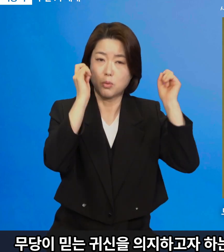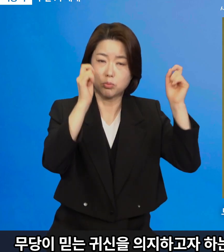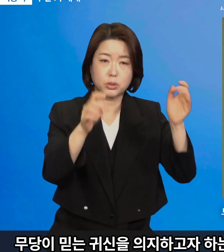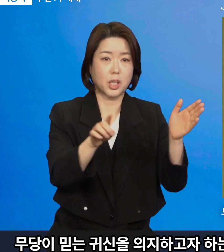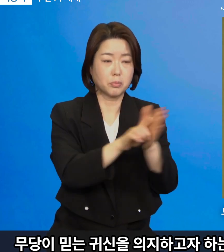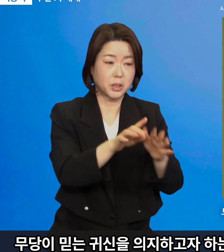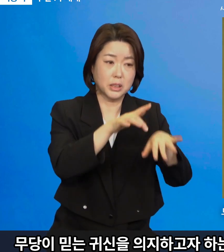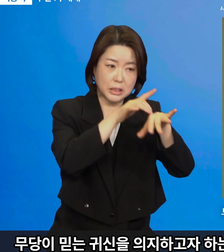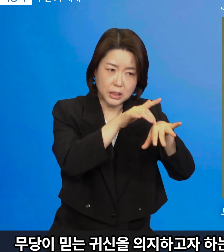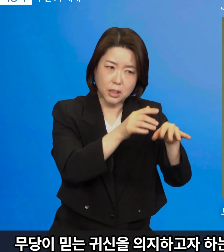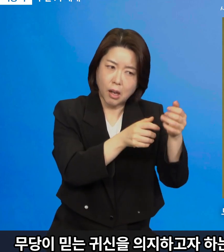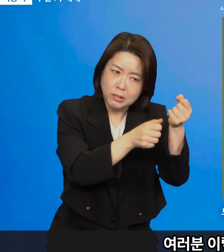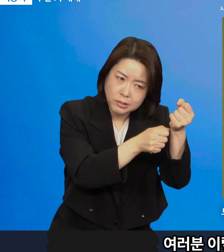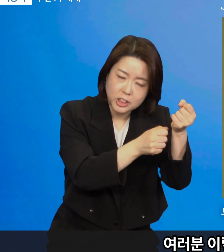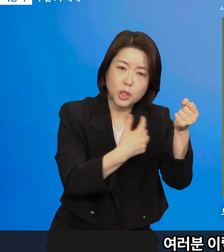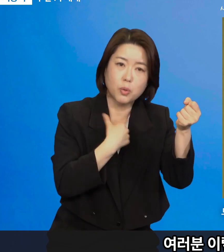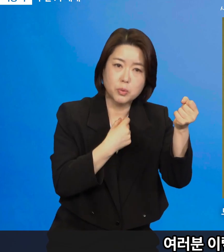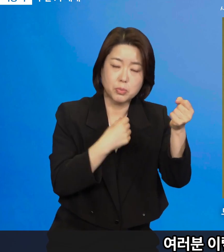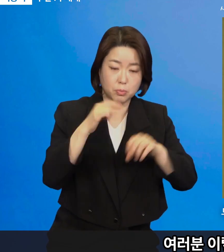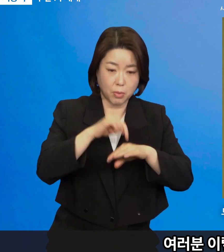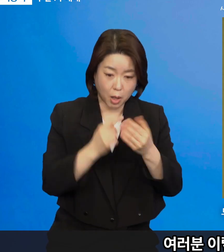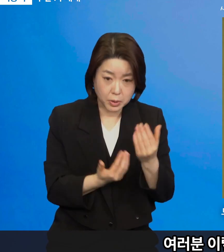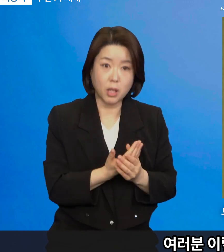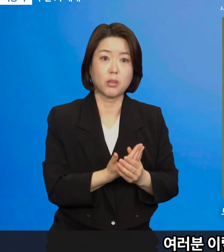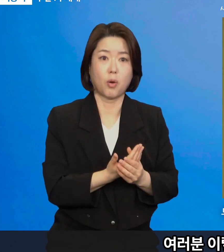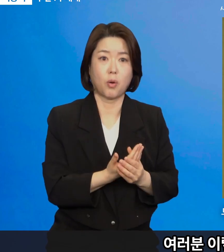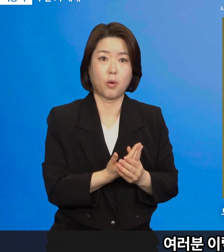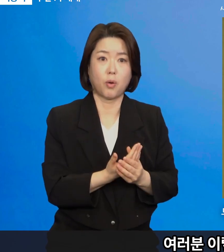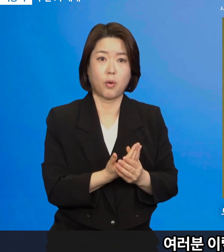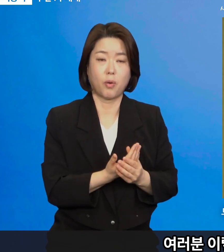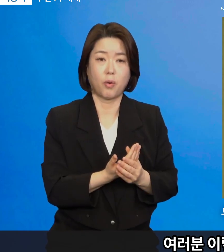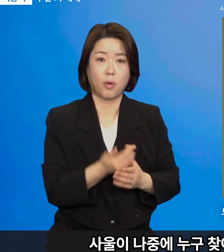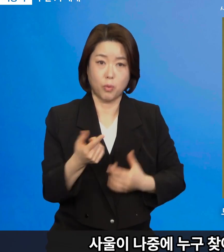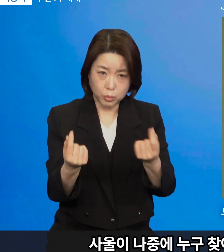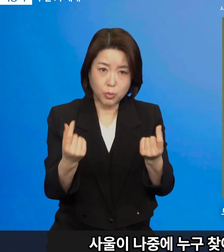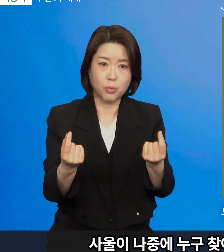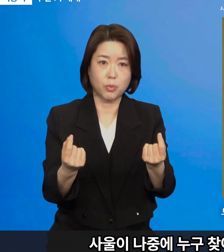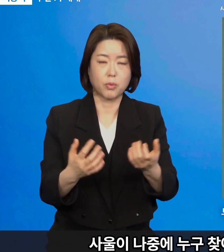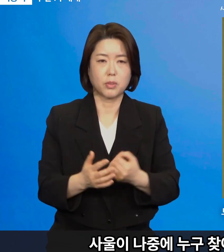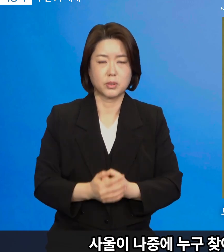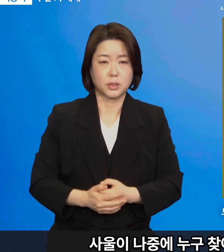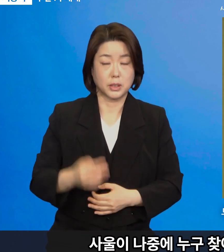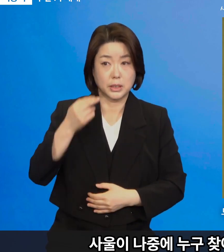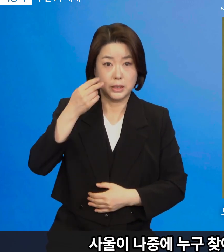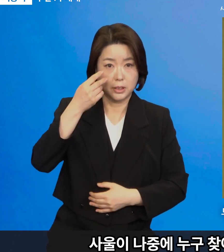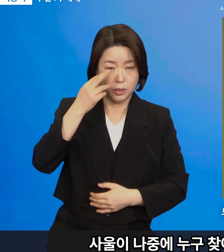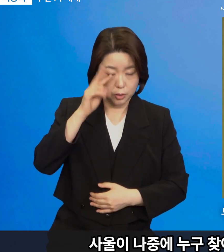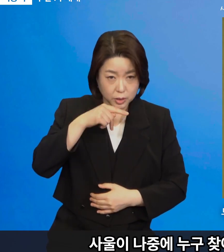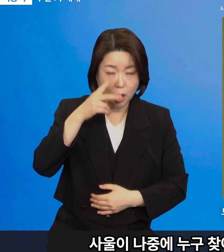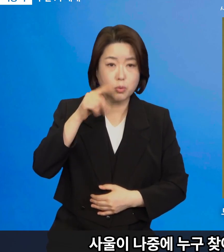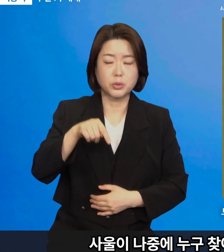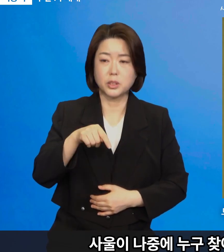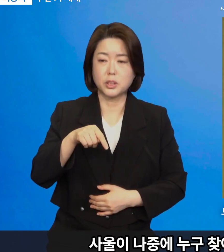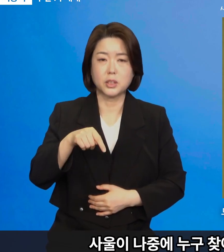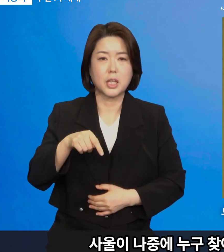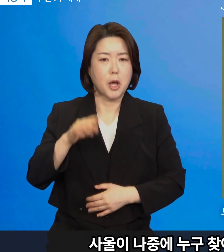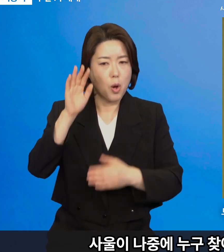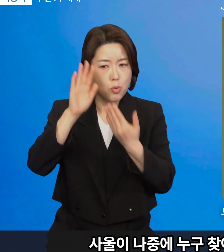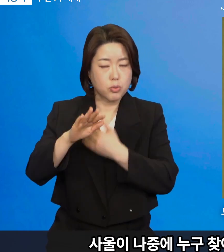의지하고자 하는 그 마음이 자신도 모르게 드는 거예요. 여러분 이렇다니까요. 사울이 나중에 누구 찾아가요? 무당